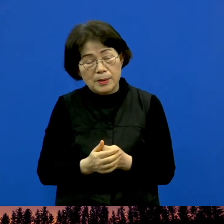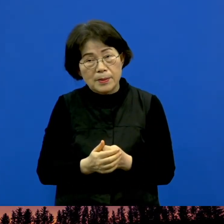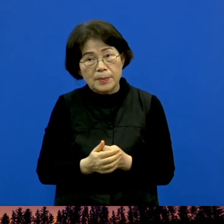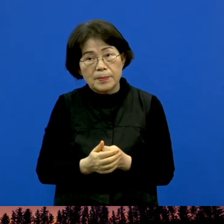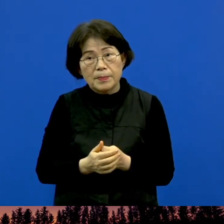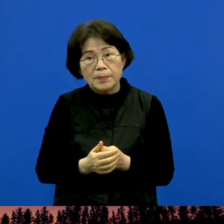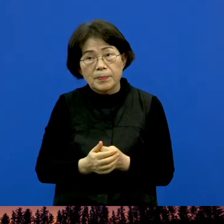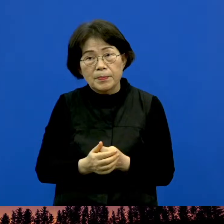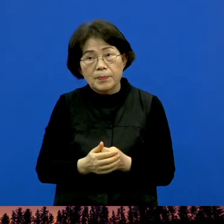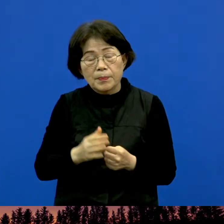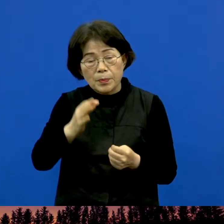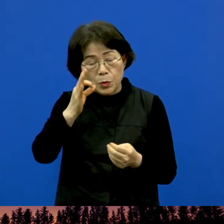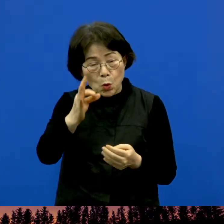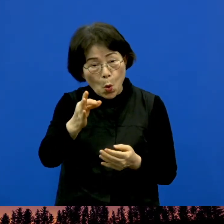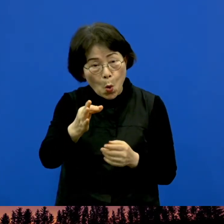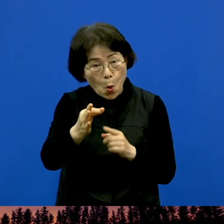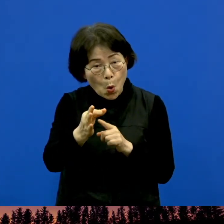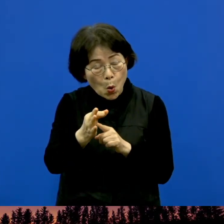그리고